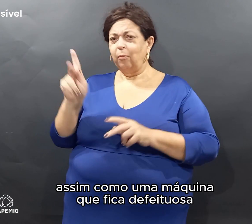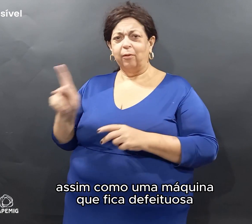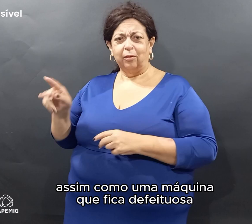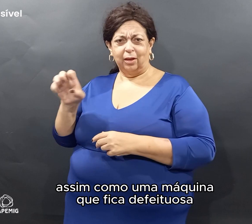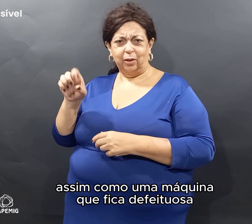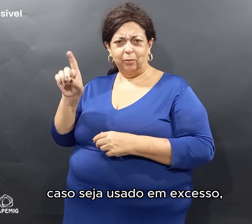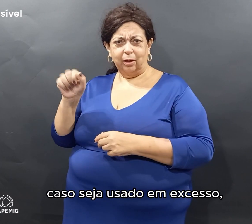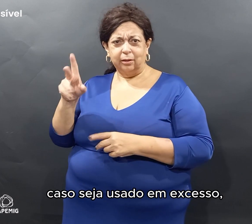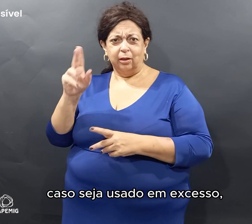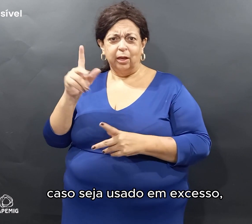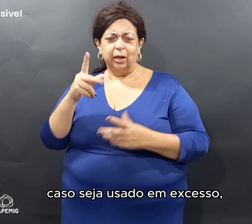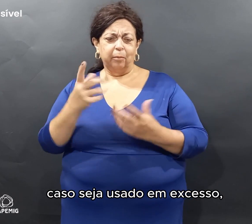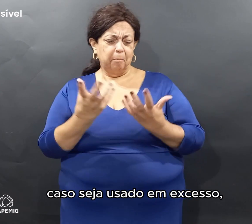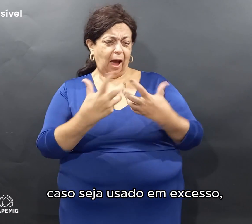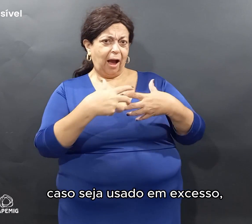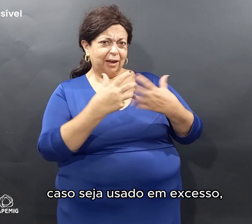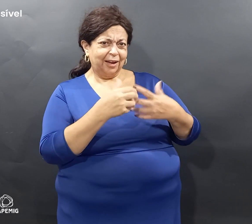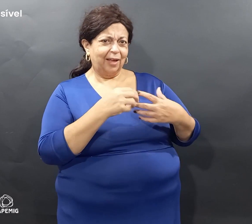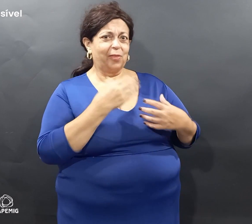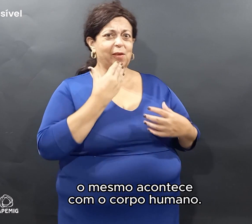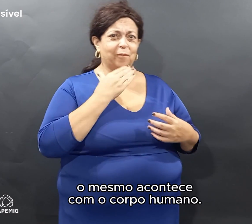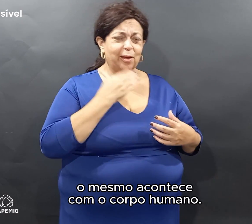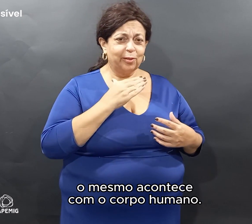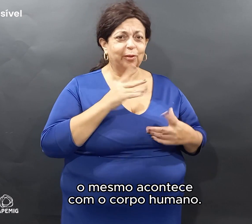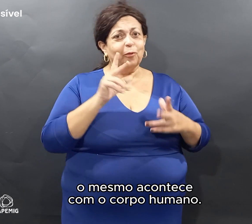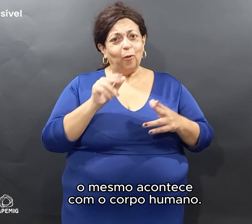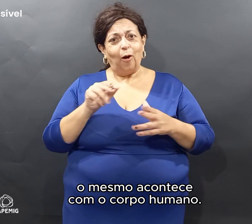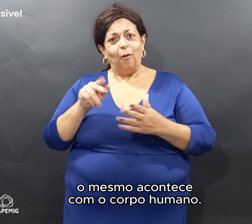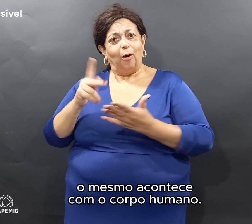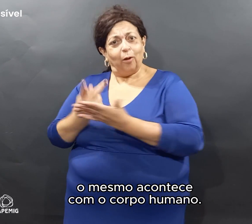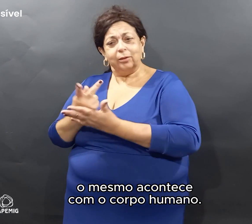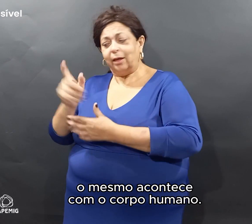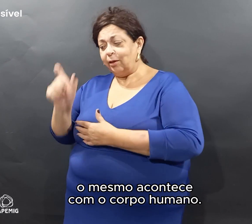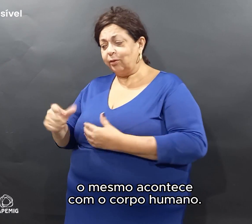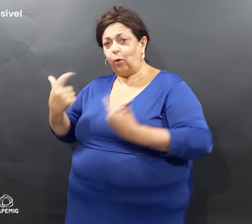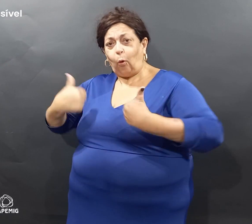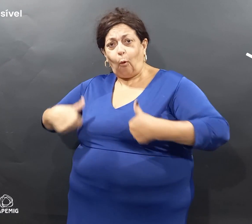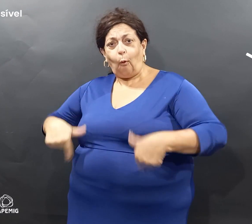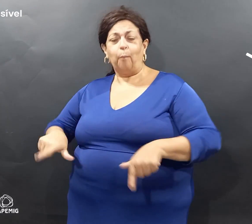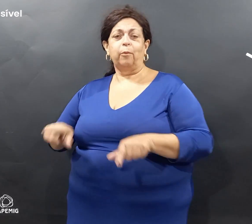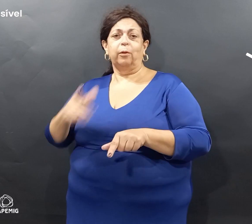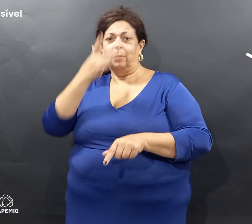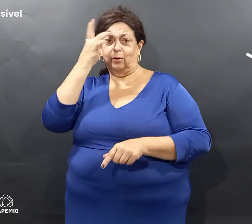fica defeituosa caso seja usada em excesso, o mesmo acontece com o corpo humano.